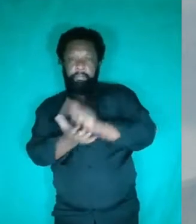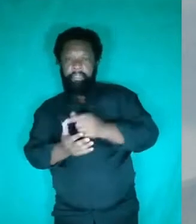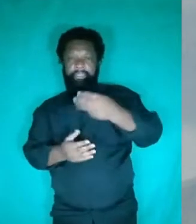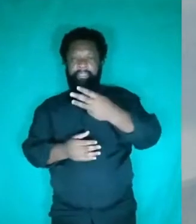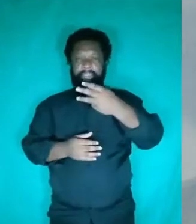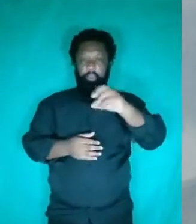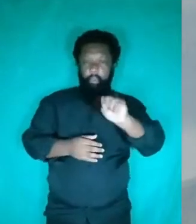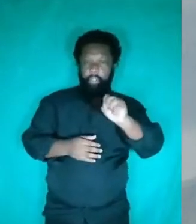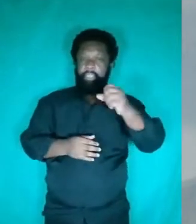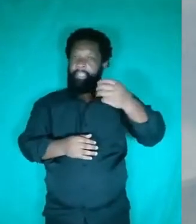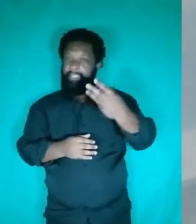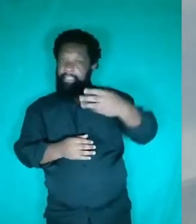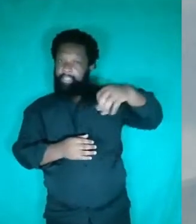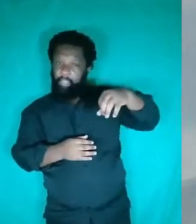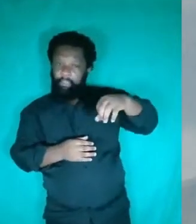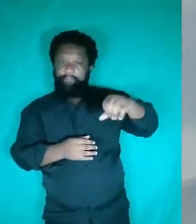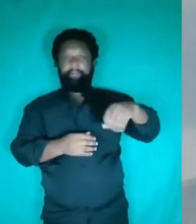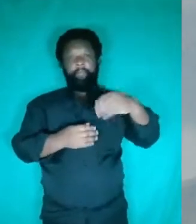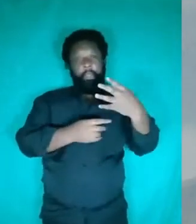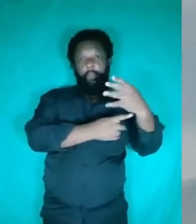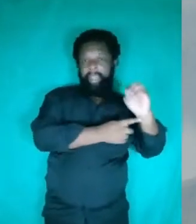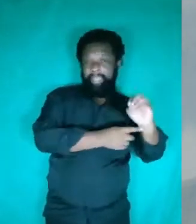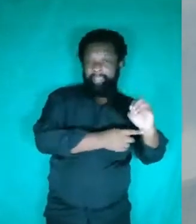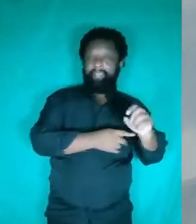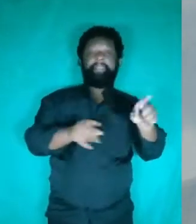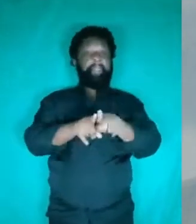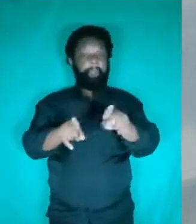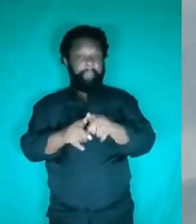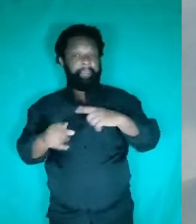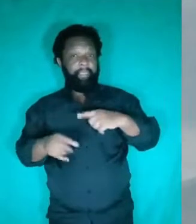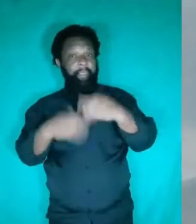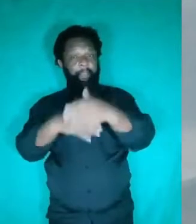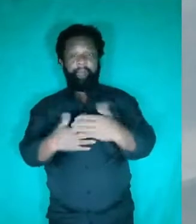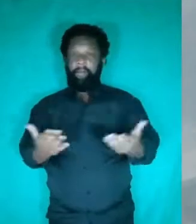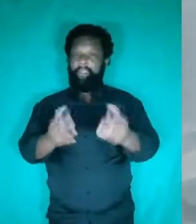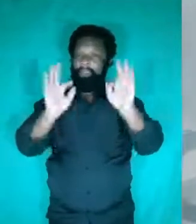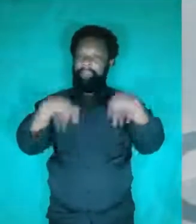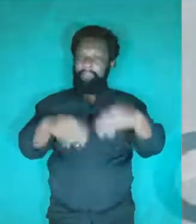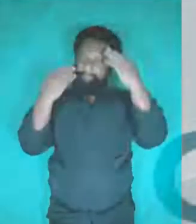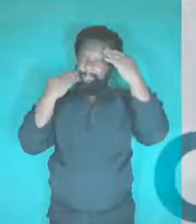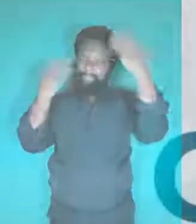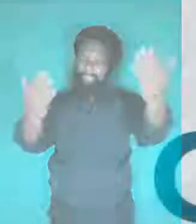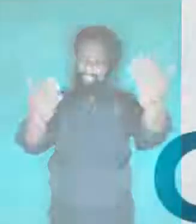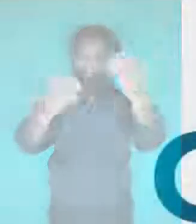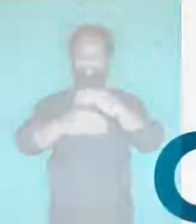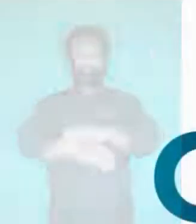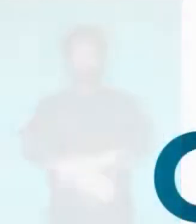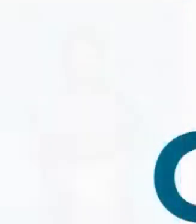40. E no Enem de 2018 tem uma questão sobre o densímetro, né? Que é interessante também. Vou ficar por aqui, obrigado.